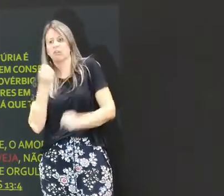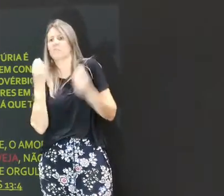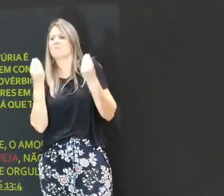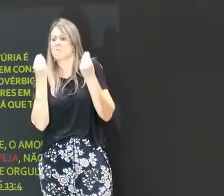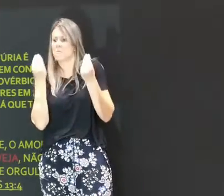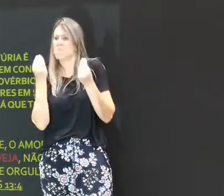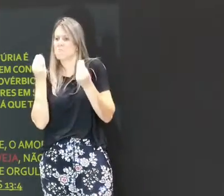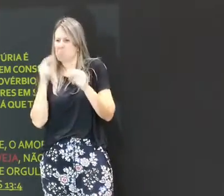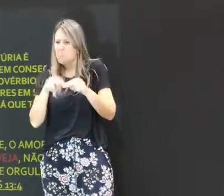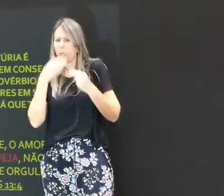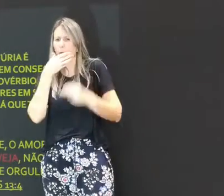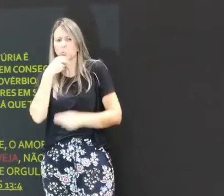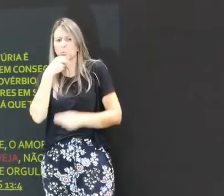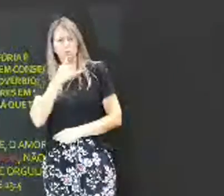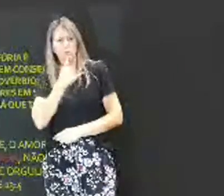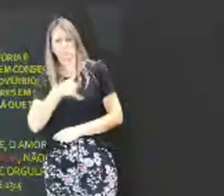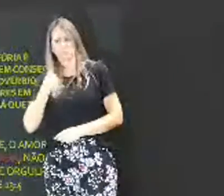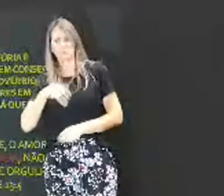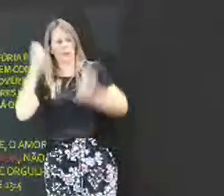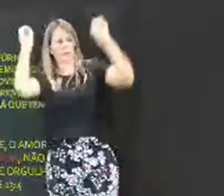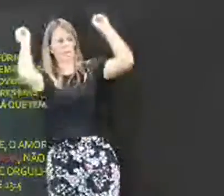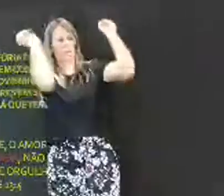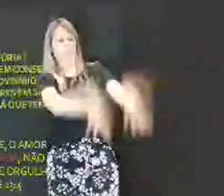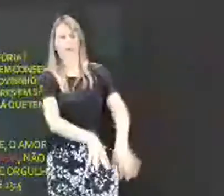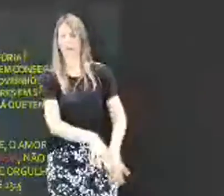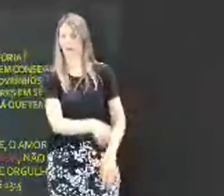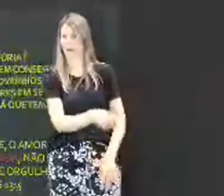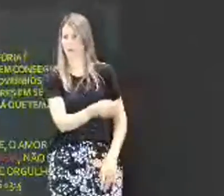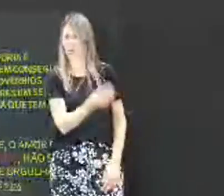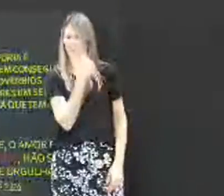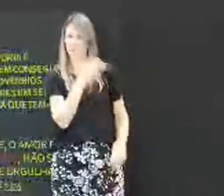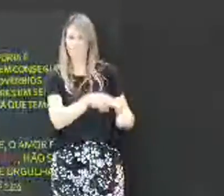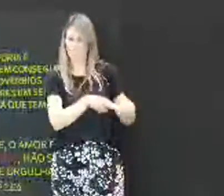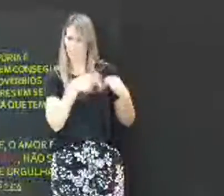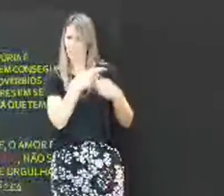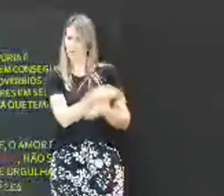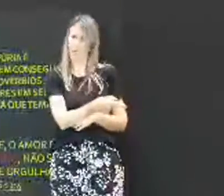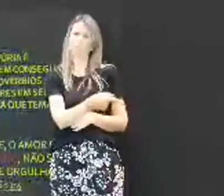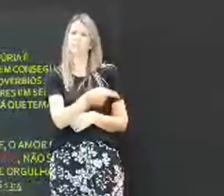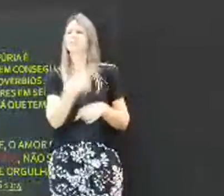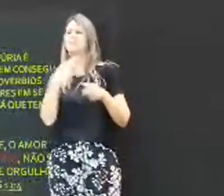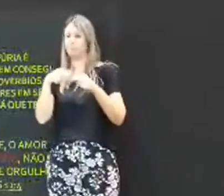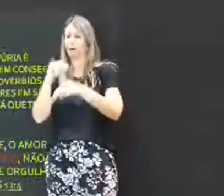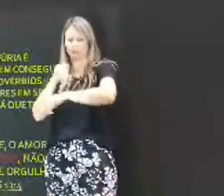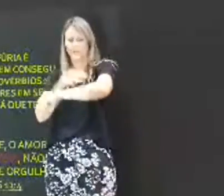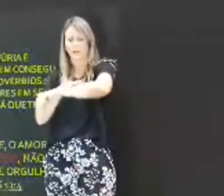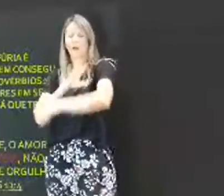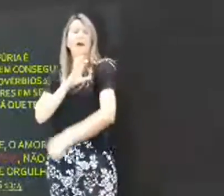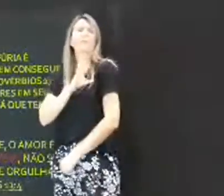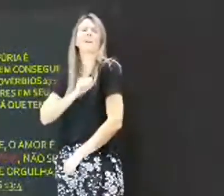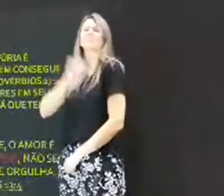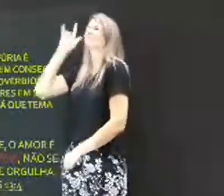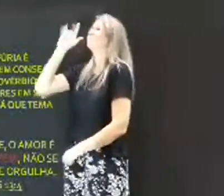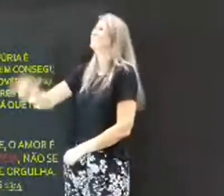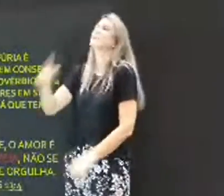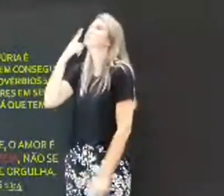ódio, o que aconteceu? Você viu? O que fizeram com José? Jogaram ele no poço. Veja só porque o